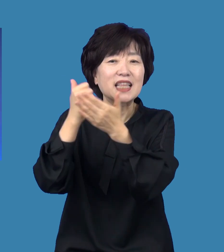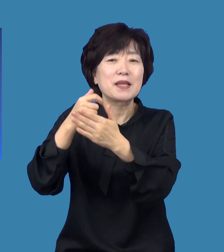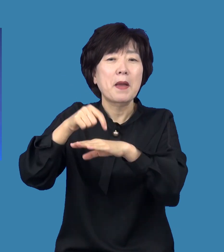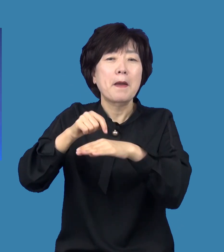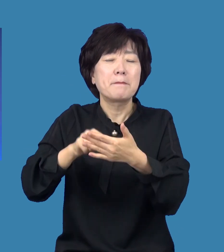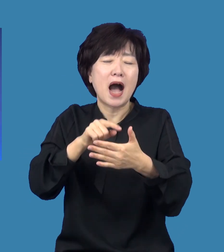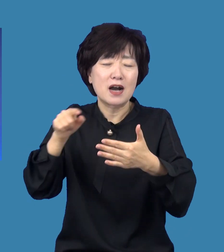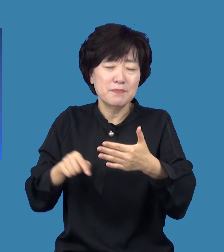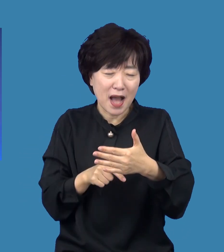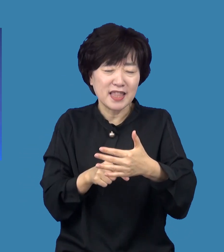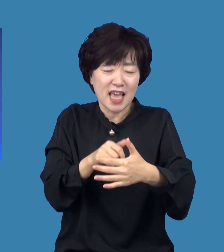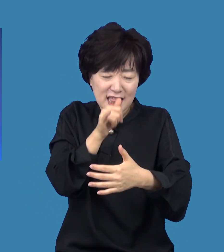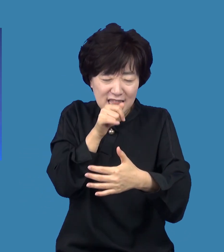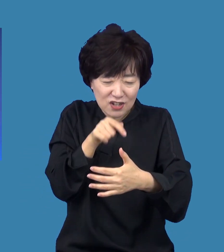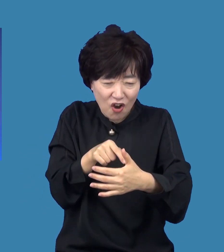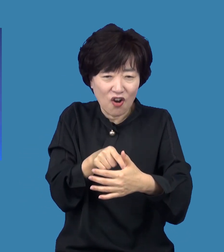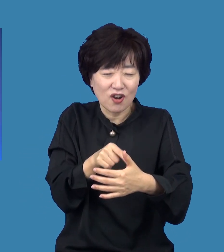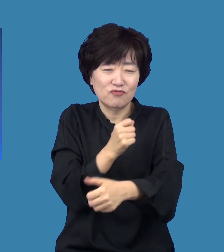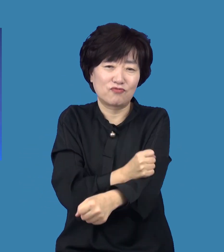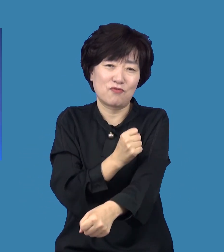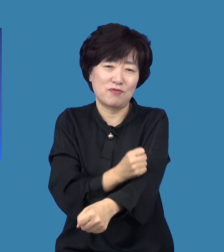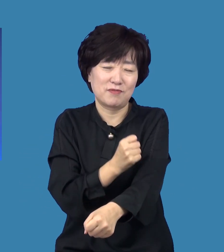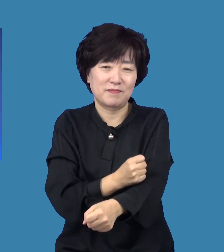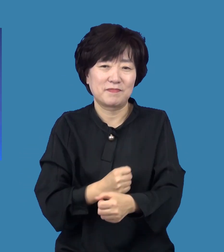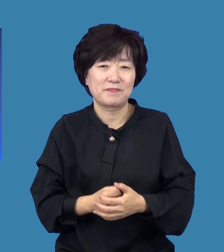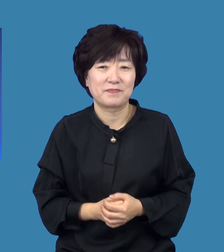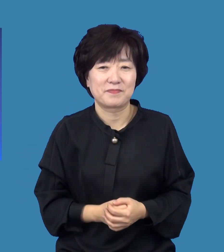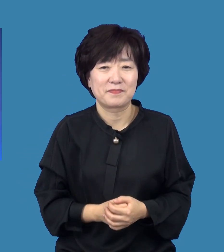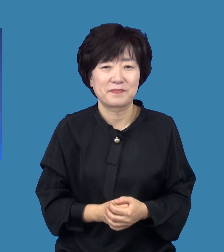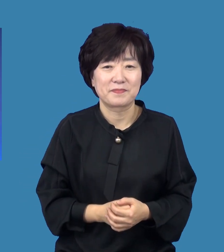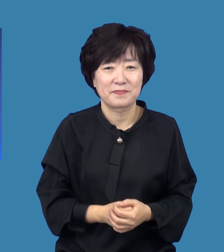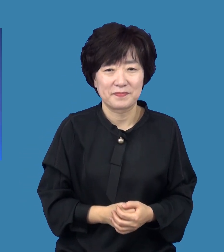위해서 수고하는 겁니다. 그렇지 않습니까?